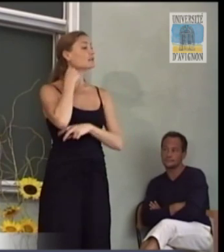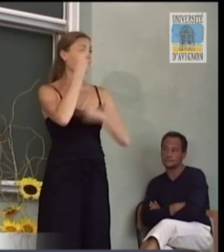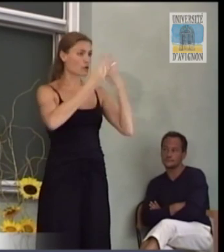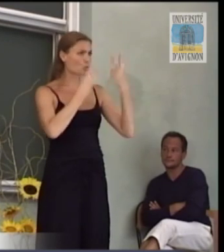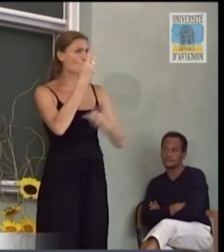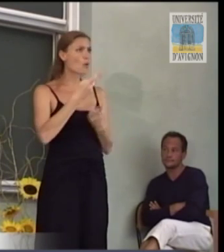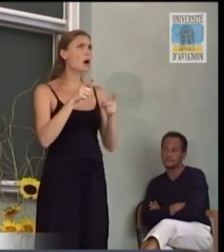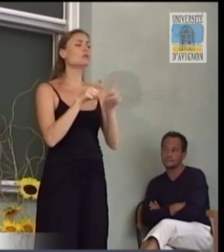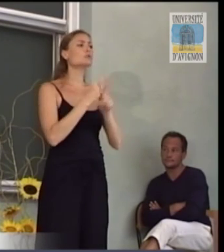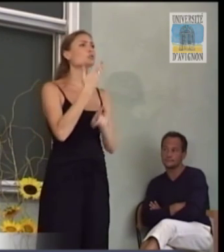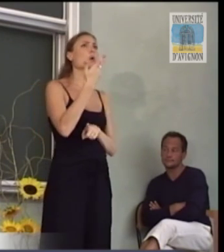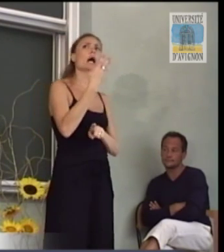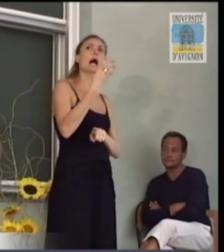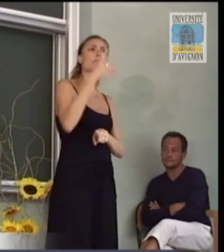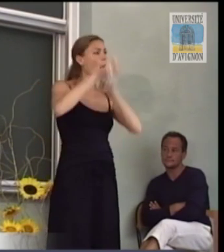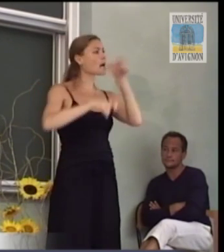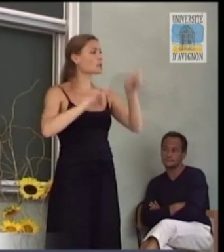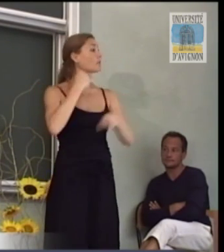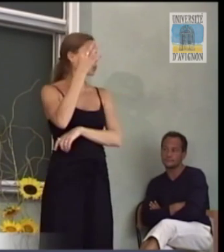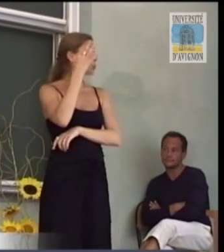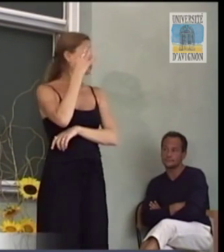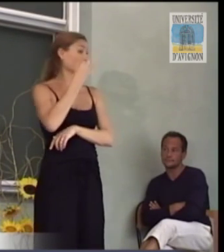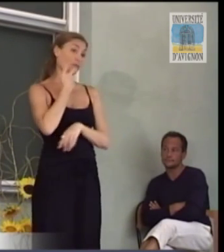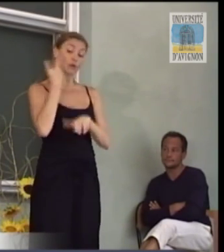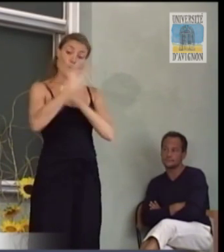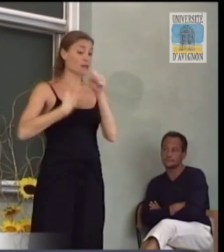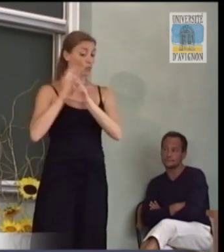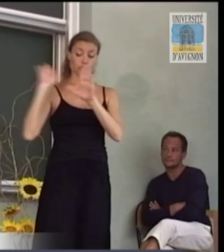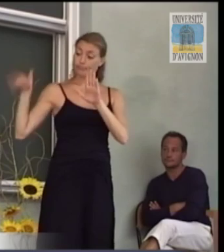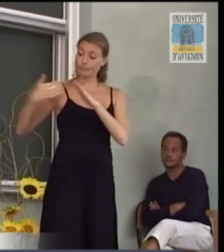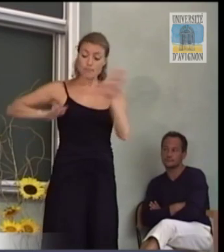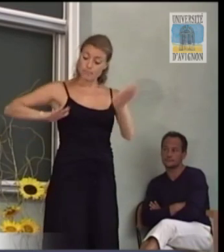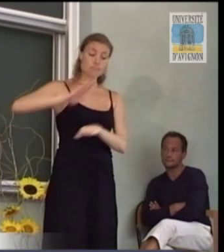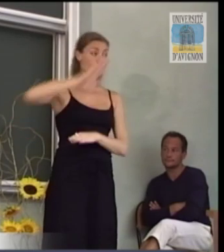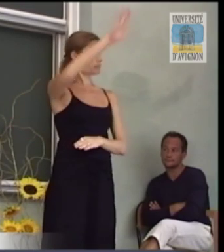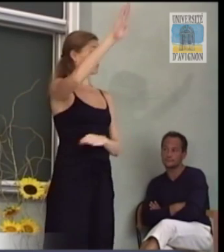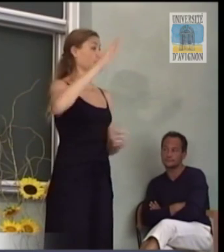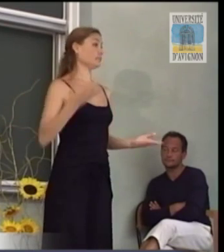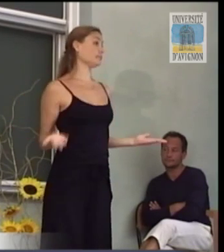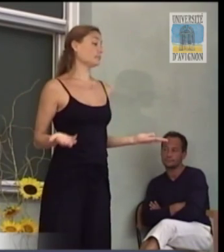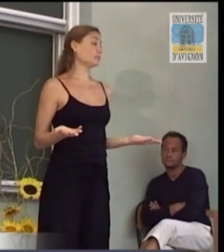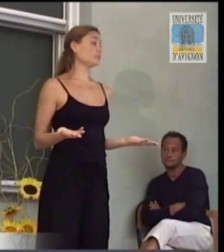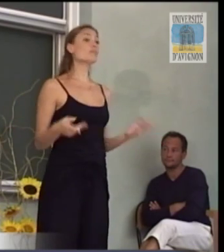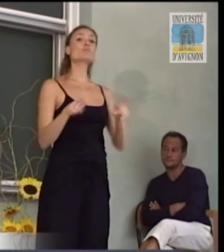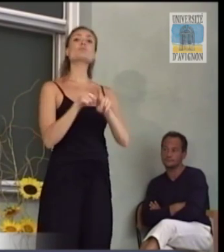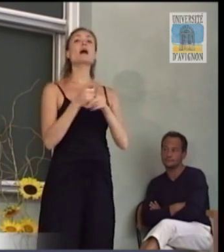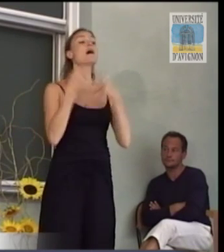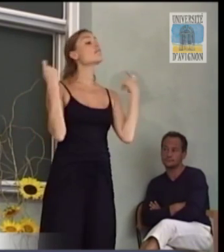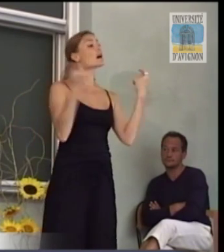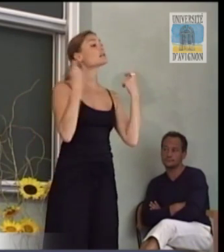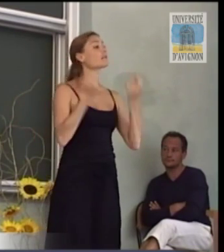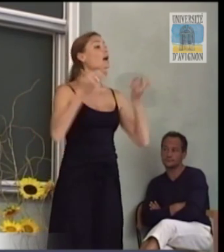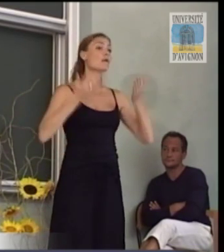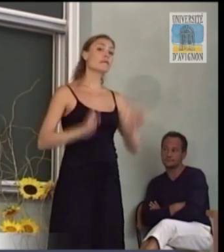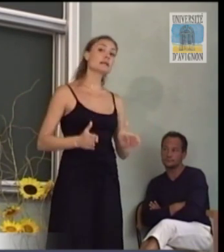je crois, déficients auditifs, il a fallu 3 ans. Le festival officiel commence à ouvrir les